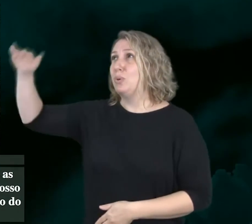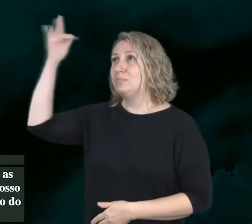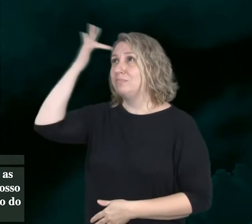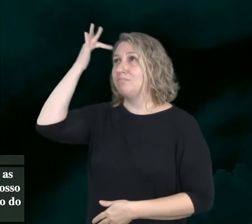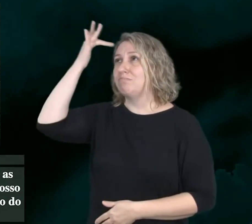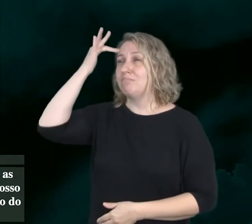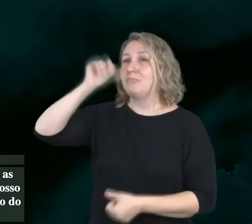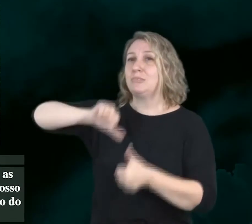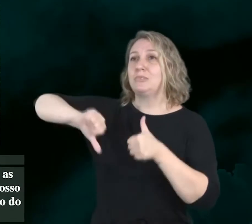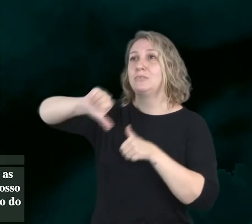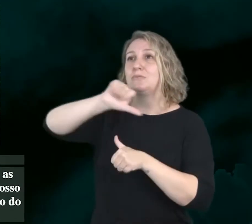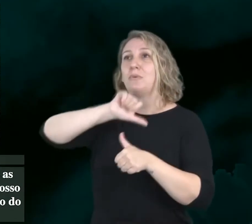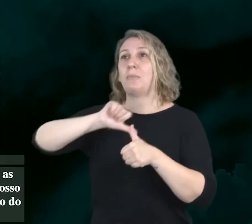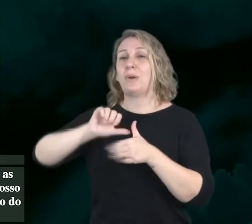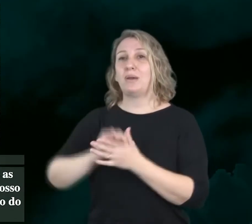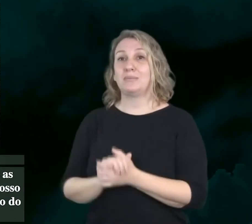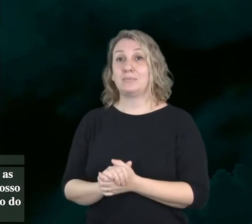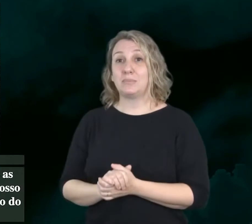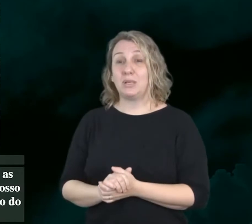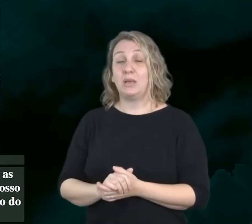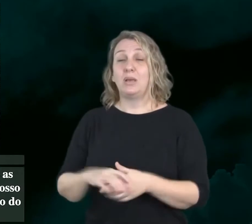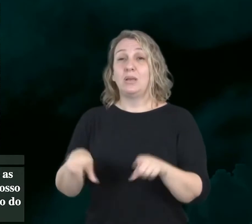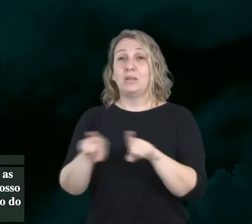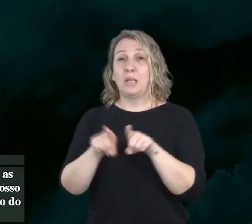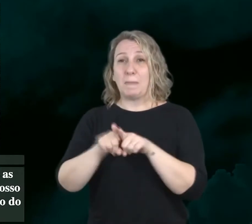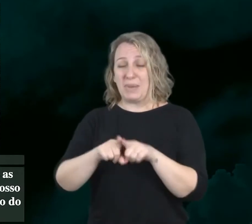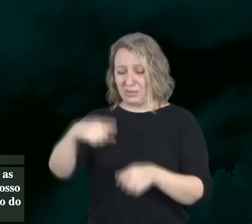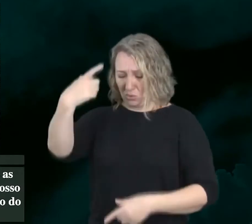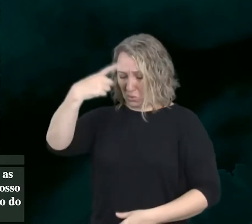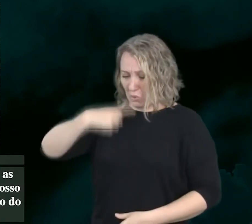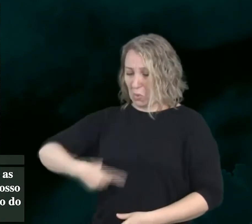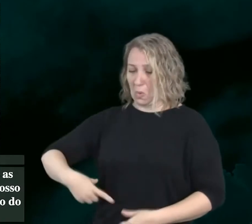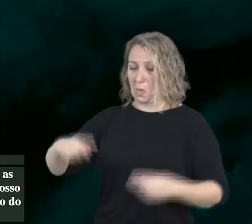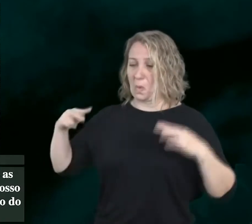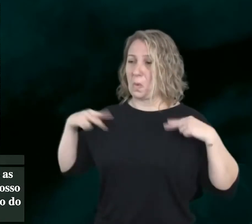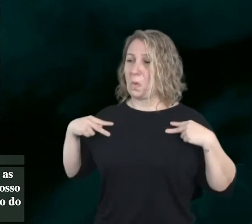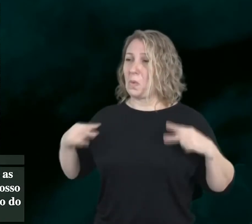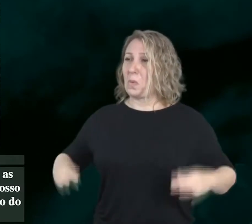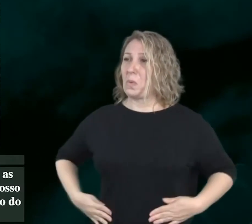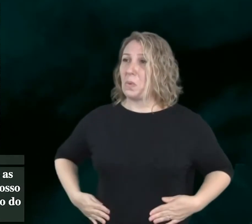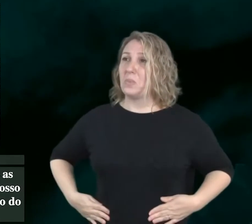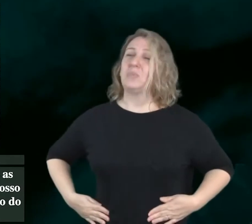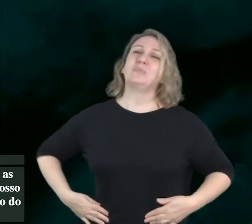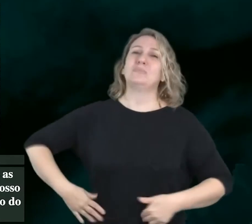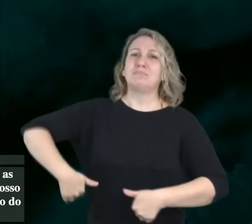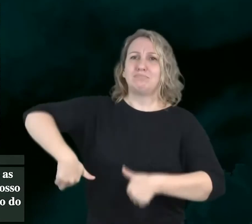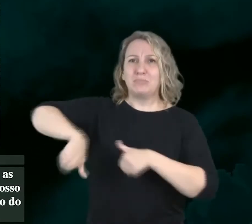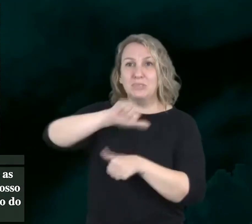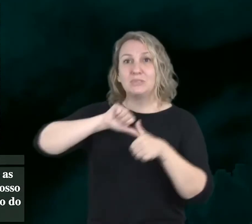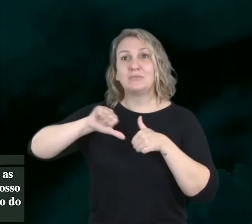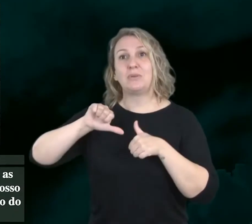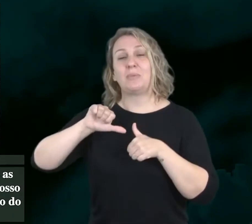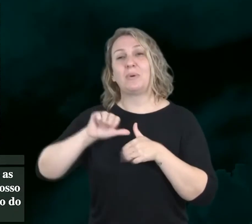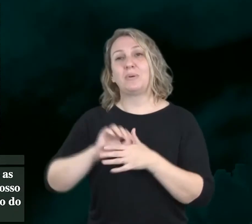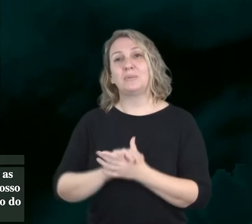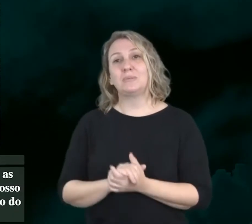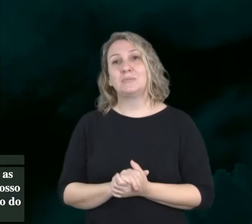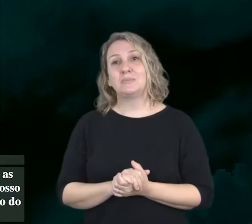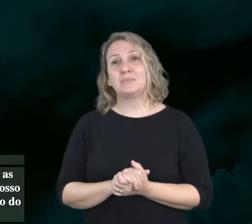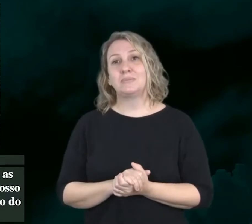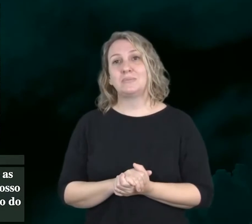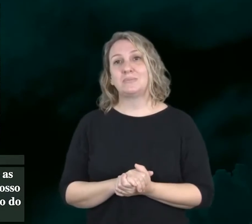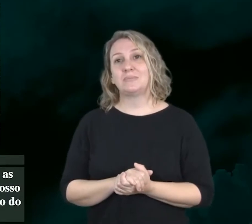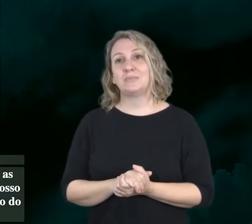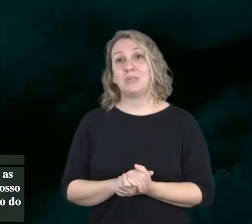não somente Deus irá tomar conta, já tomou conta do nosso espírito,